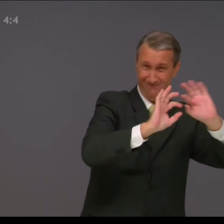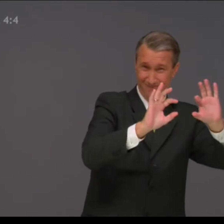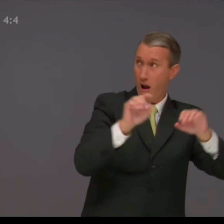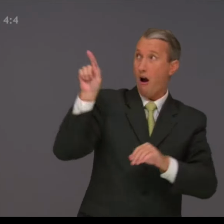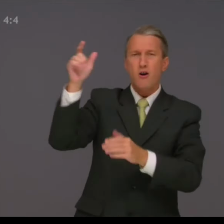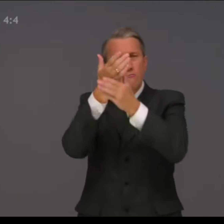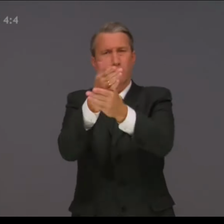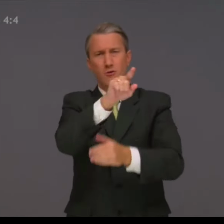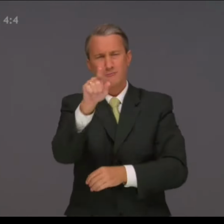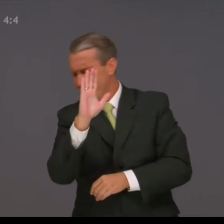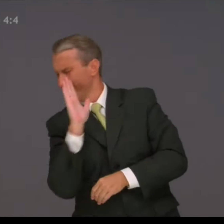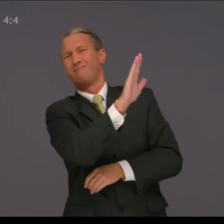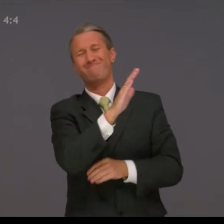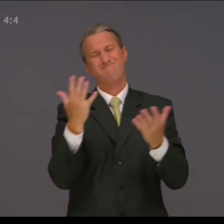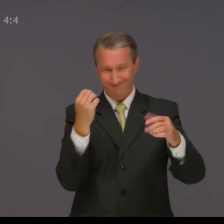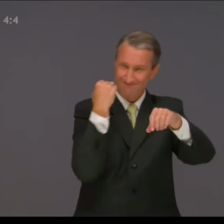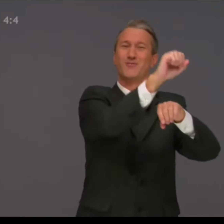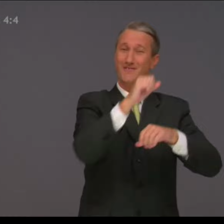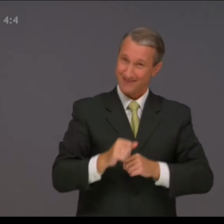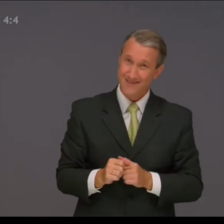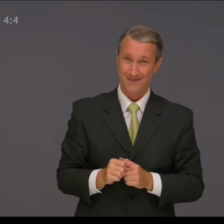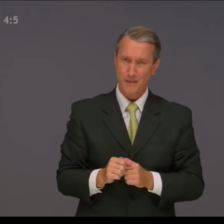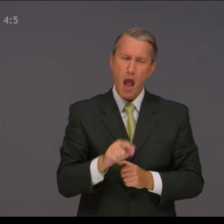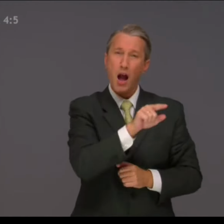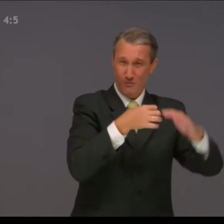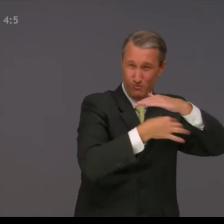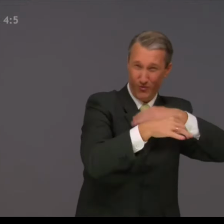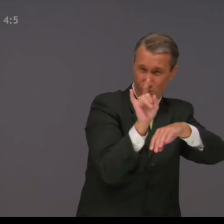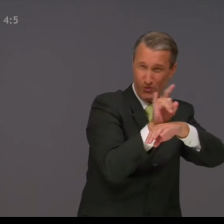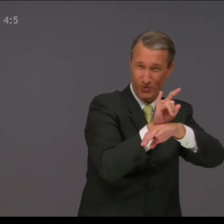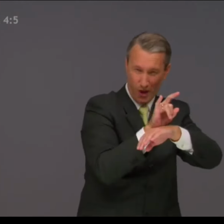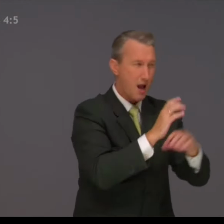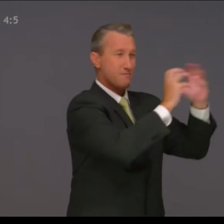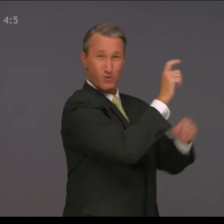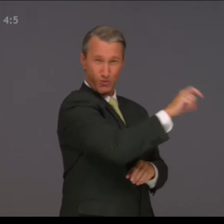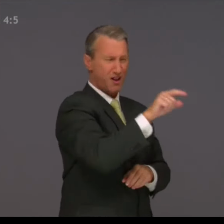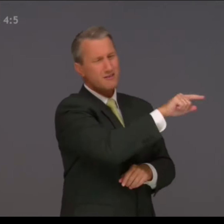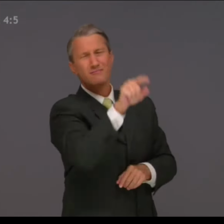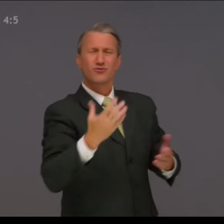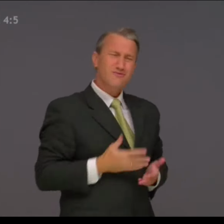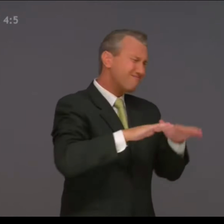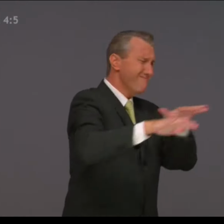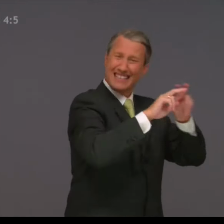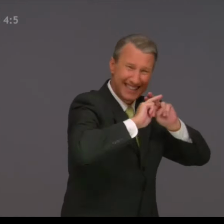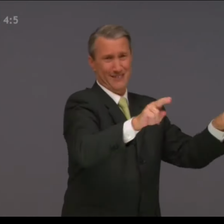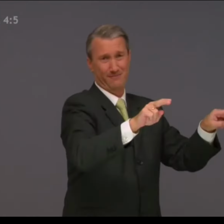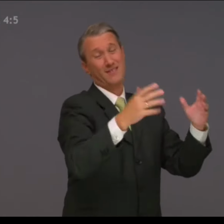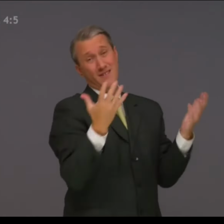Anlaşıldı. Fakir günlerin misafir teması. İtalyan mutfağı. Daha çok domatesli makarnanın bağıra bağıra sunu